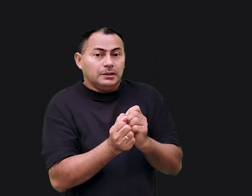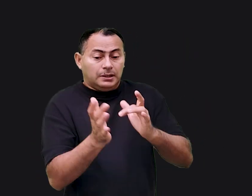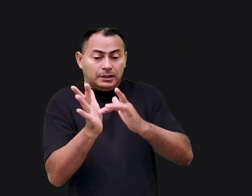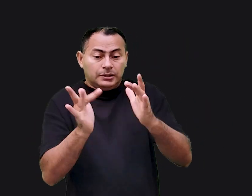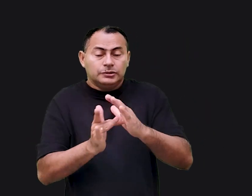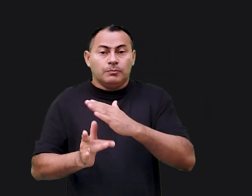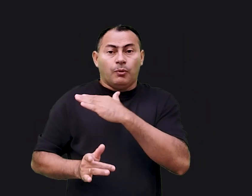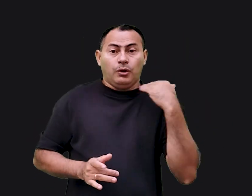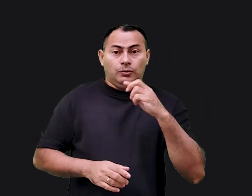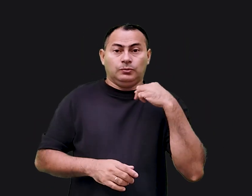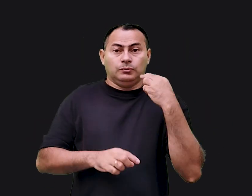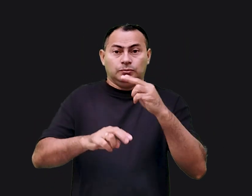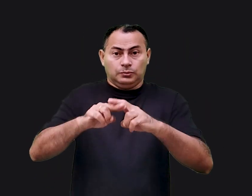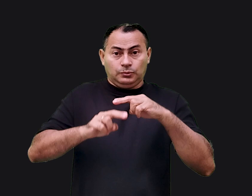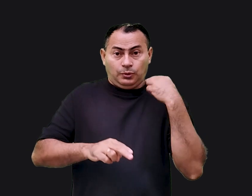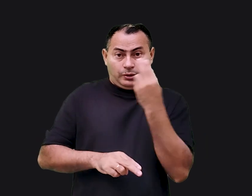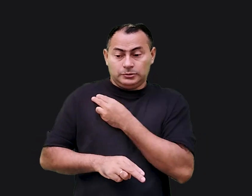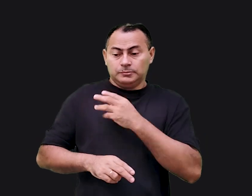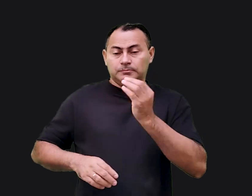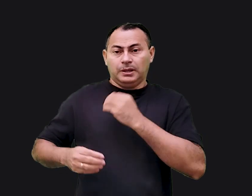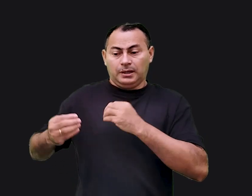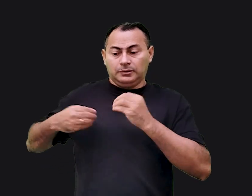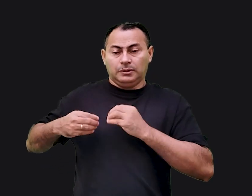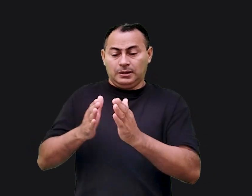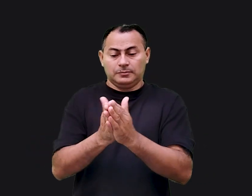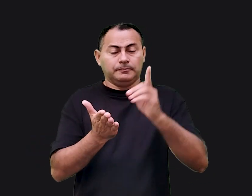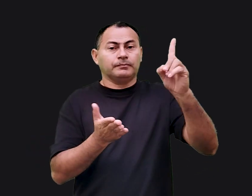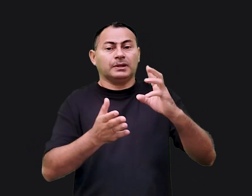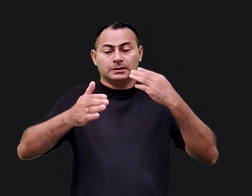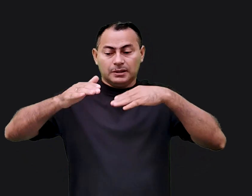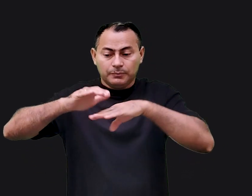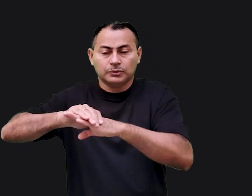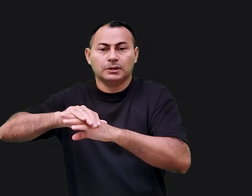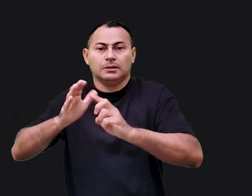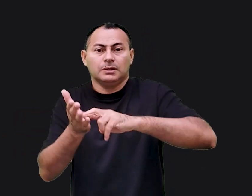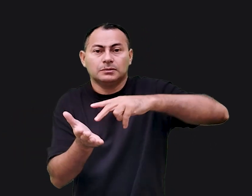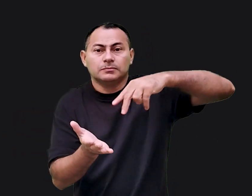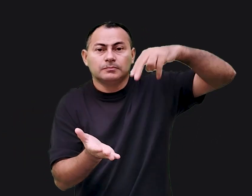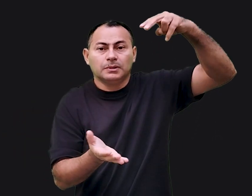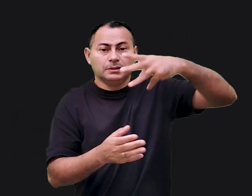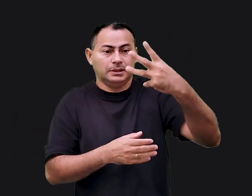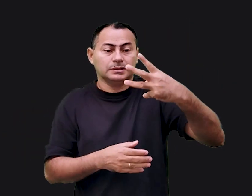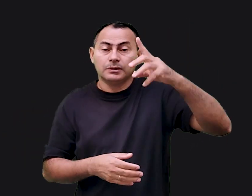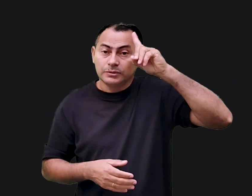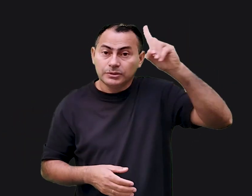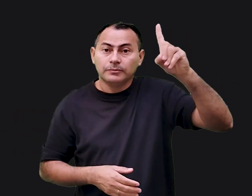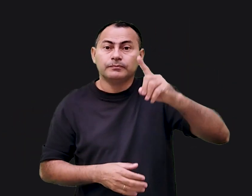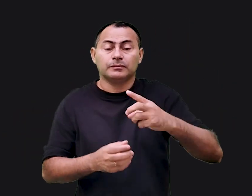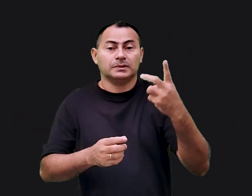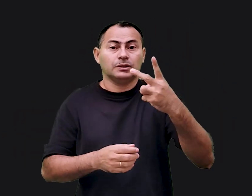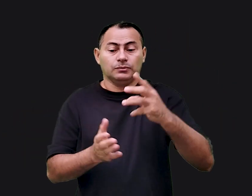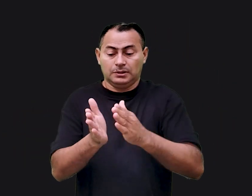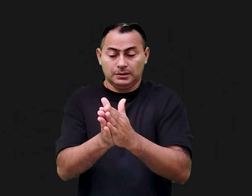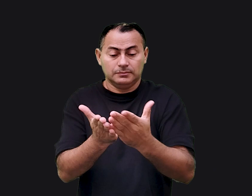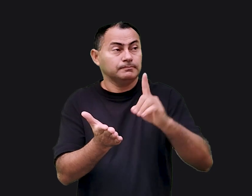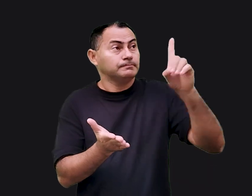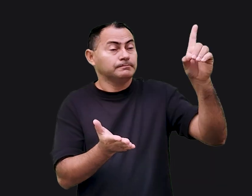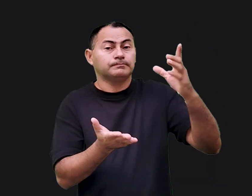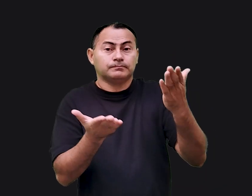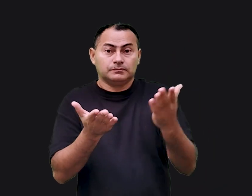morreu pelos nossos pecados segundo as escrituras foi sepultado e ressuscitou no terceiro dia segundo as escrituras e